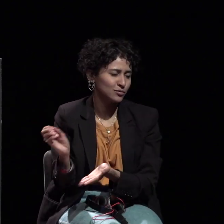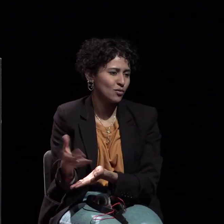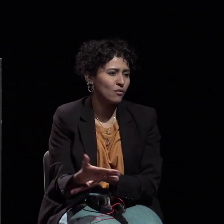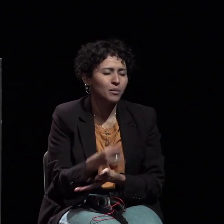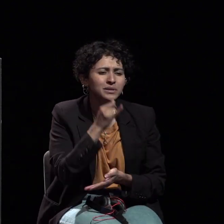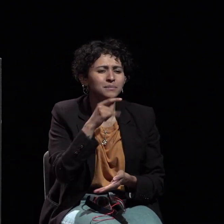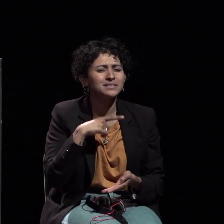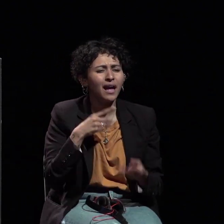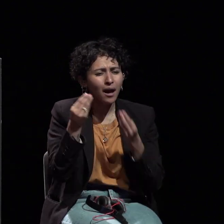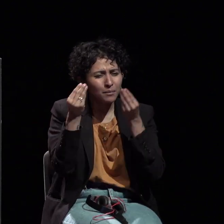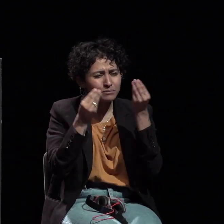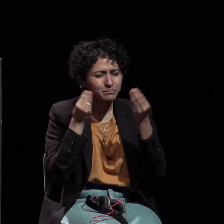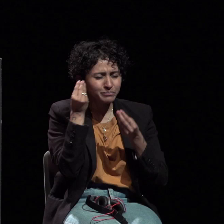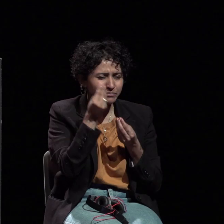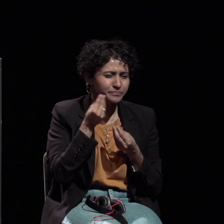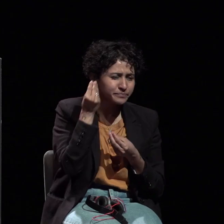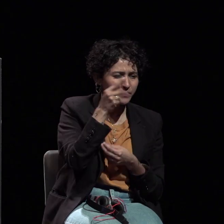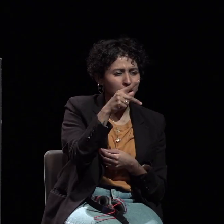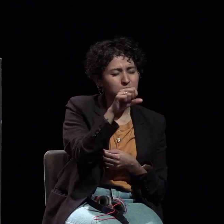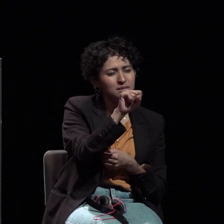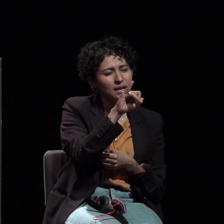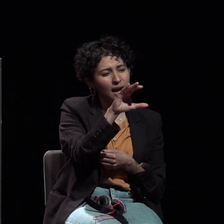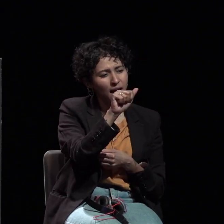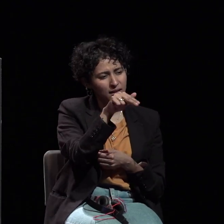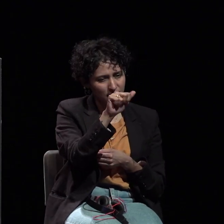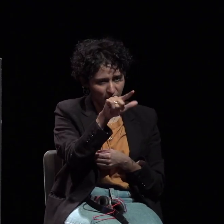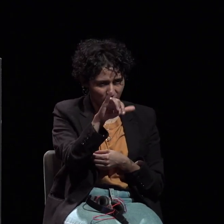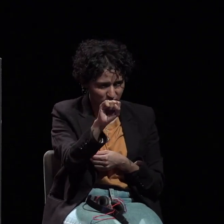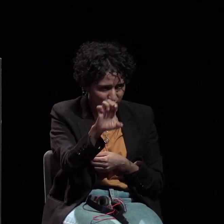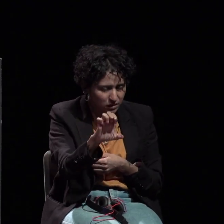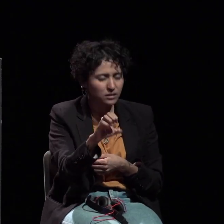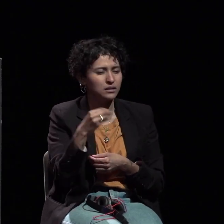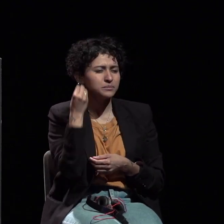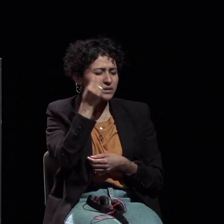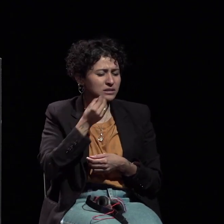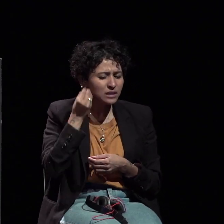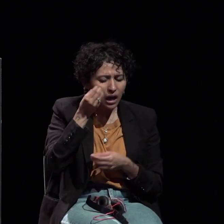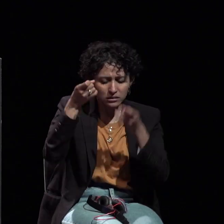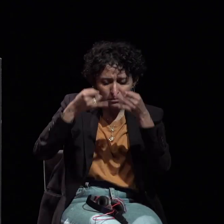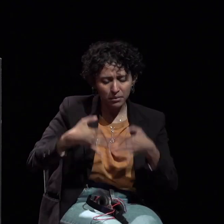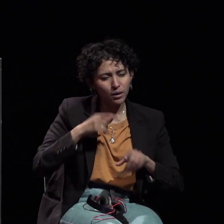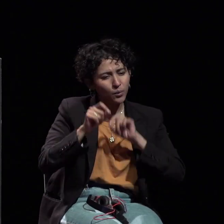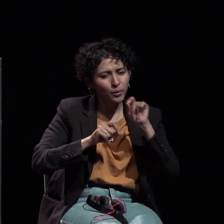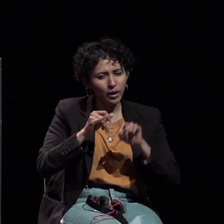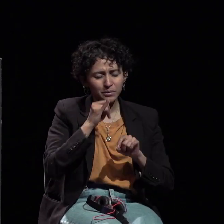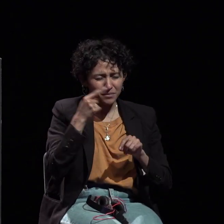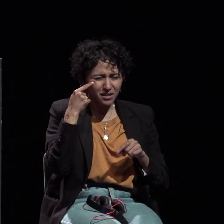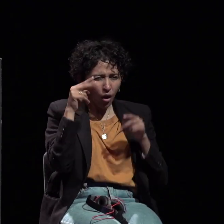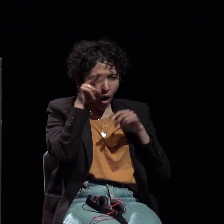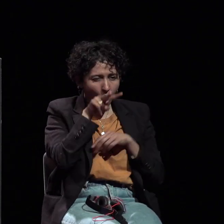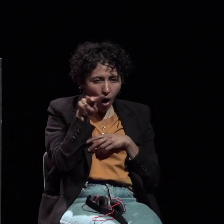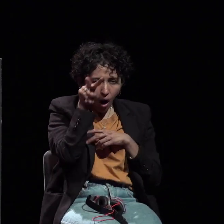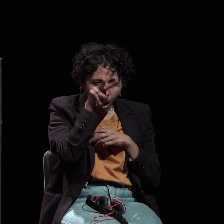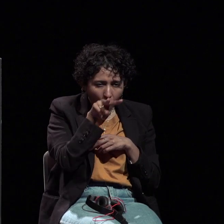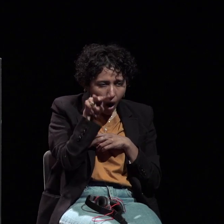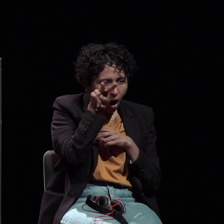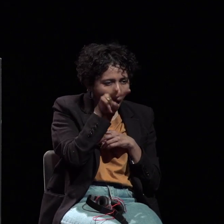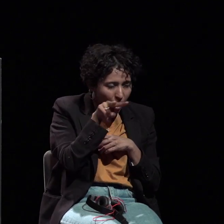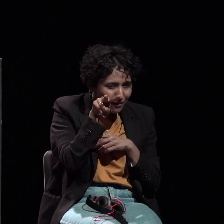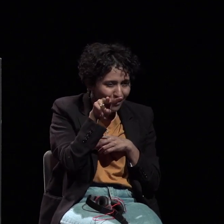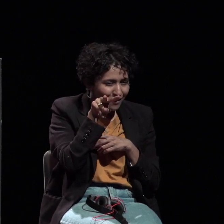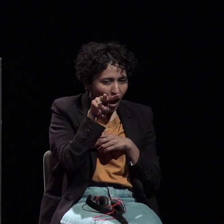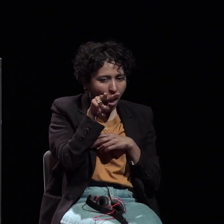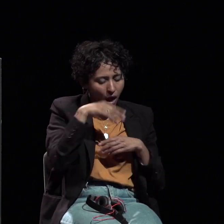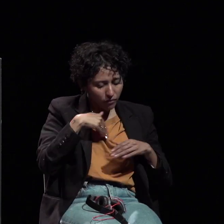diz que é preciso a gente pensar como o olho se deslocou ao longo da história e quando ele se torna um objeto da